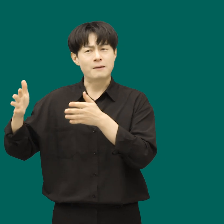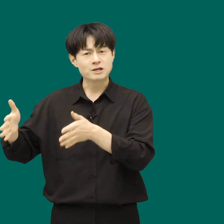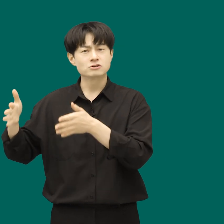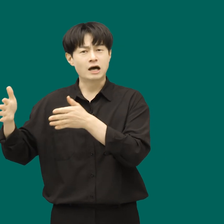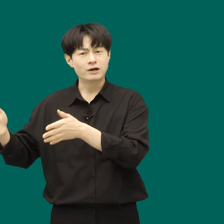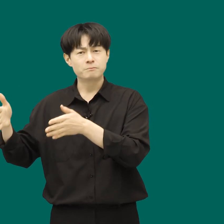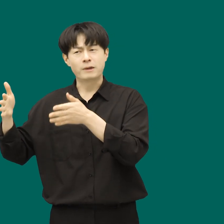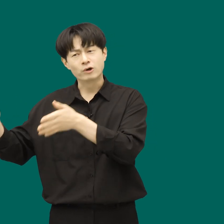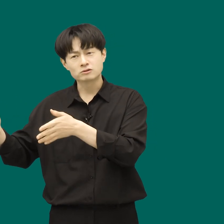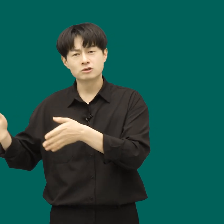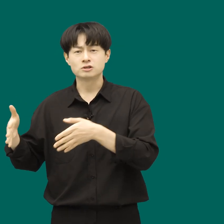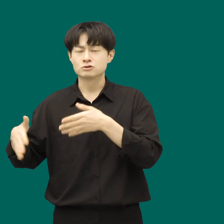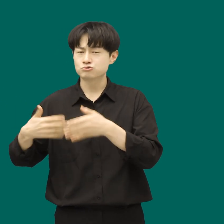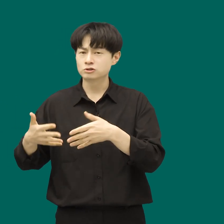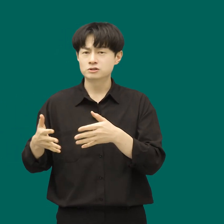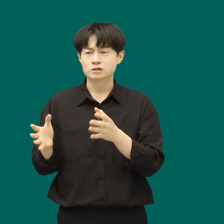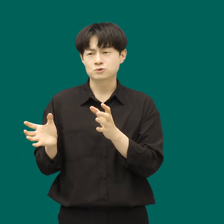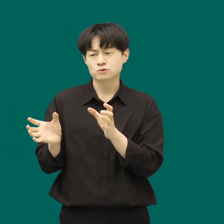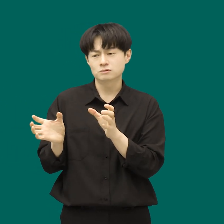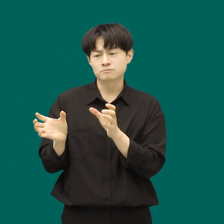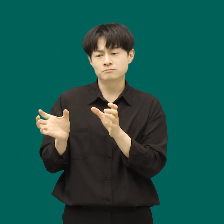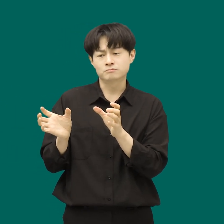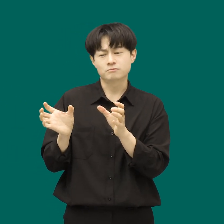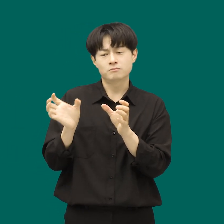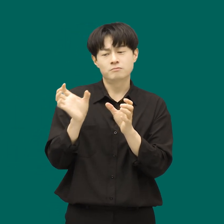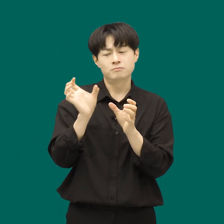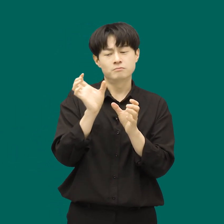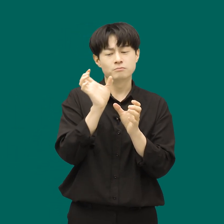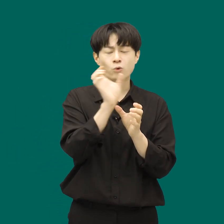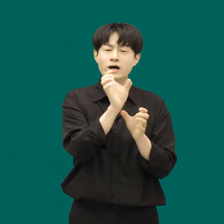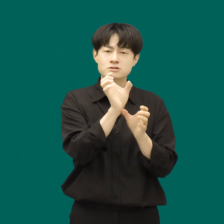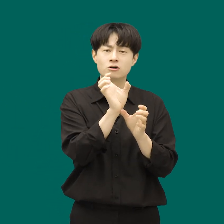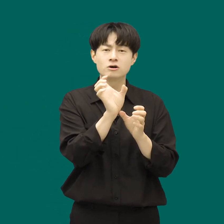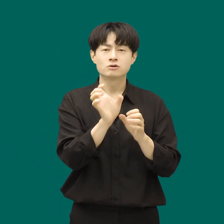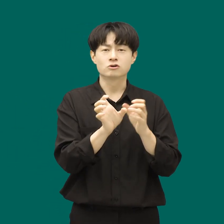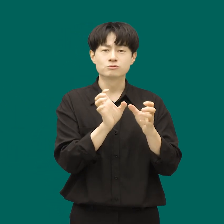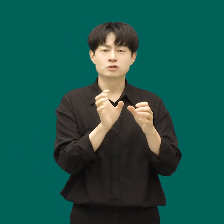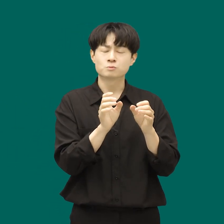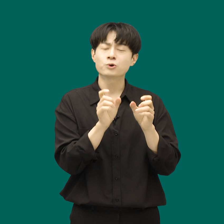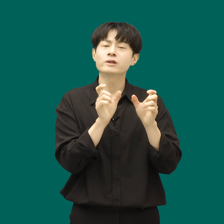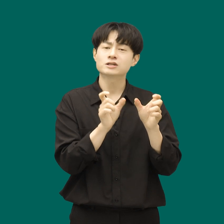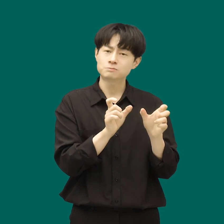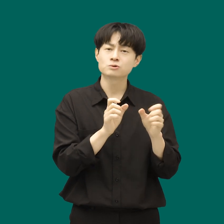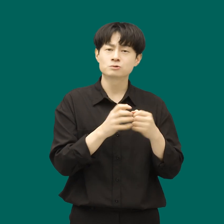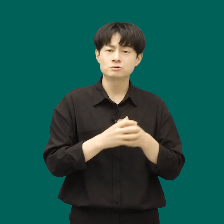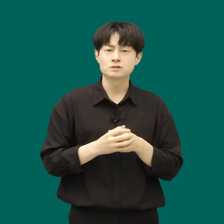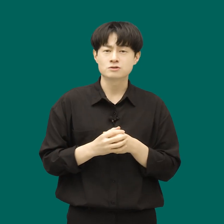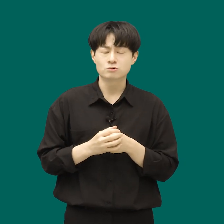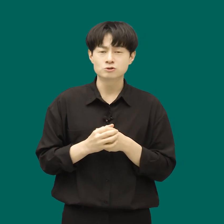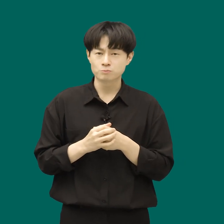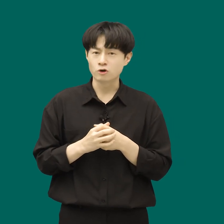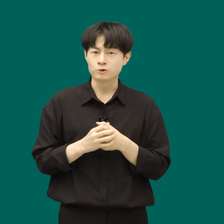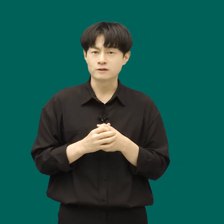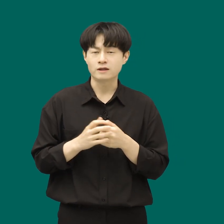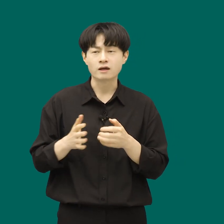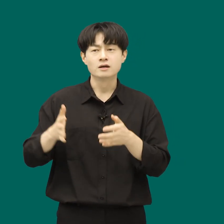앞에서 배웠던 이런 수어들을 조금 모아서 여러분들이 좀 표현하기 쉽도록 이제 수어를 좀 배워볼 텐데,